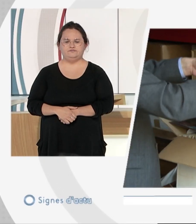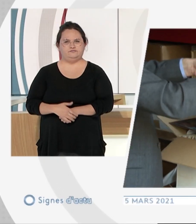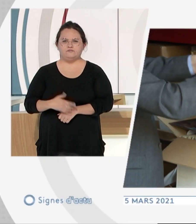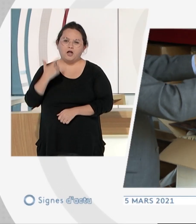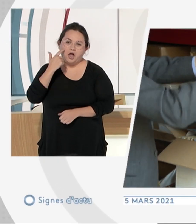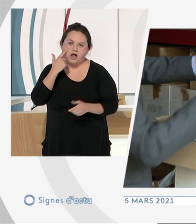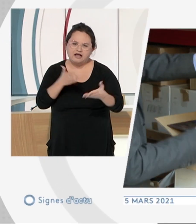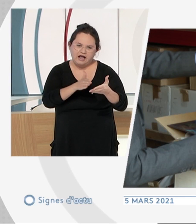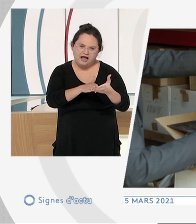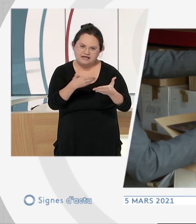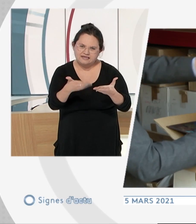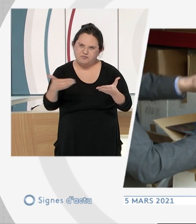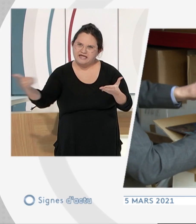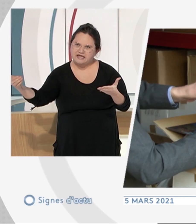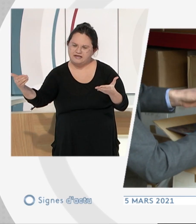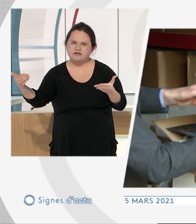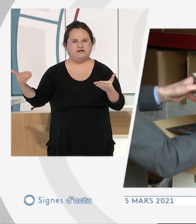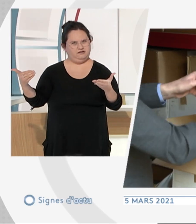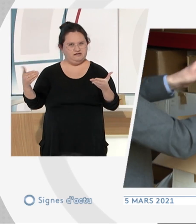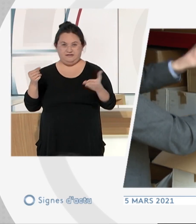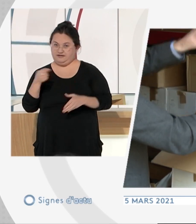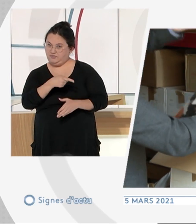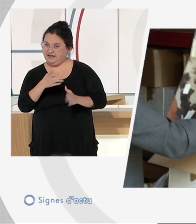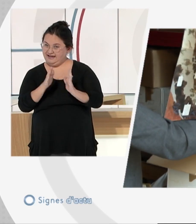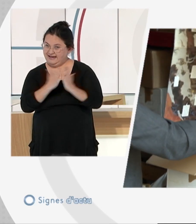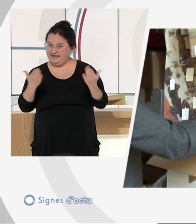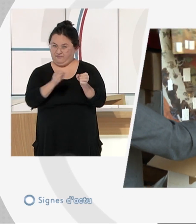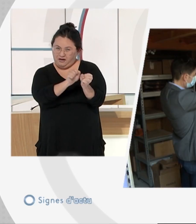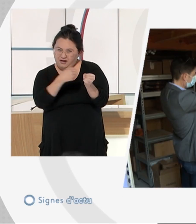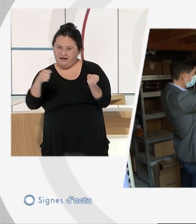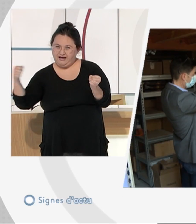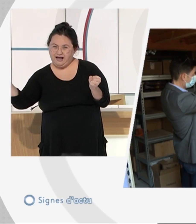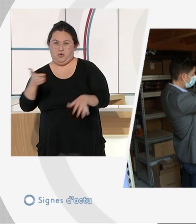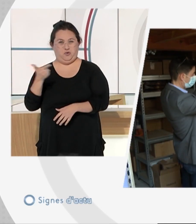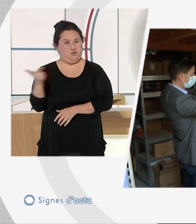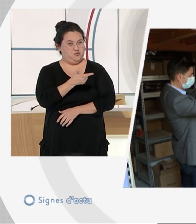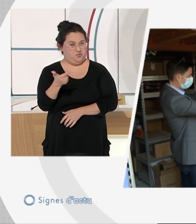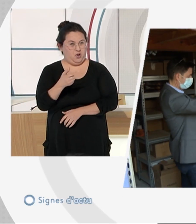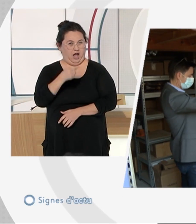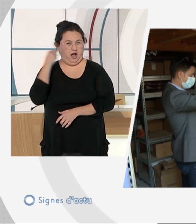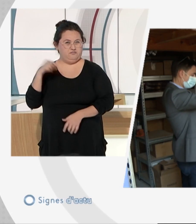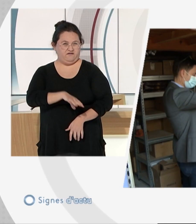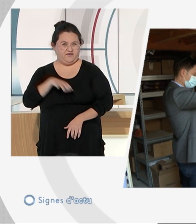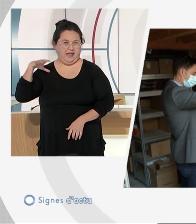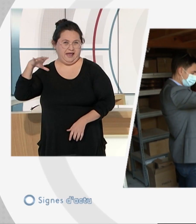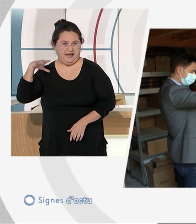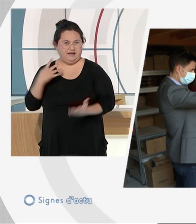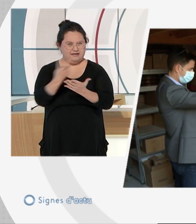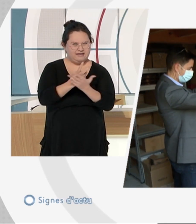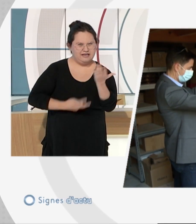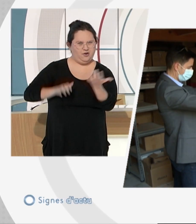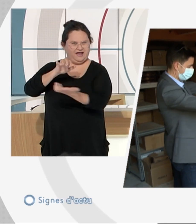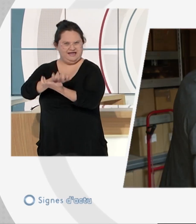Vas-y, déplie qu'on voit un peu. Cette espèce de livre accordéon fait la fierté de Guillaume Trouillard, mais aussi de l'imprimeur qui a su appréhender